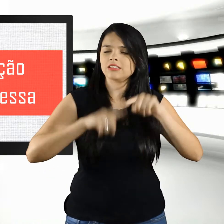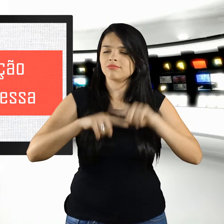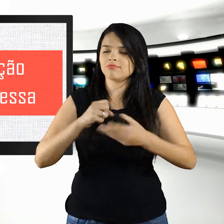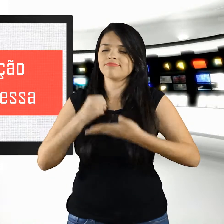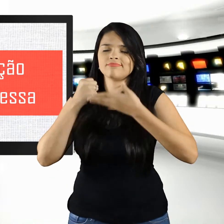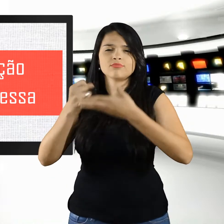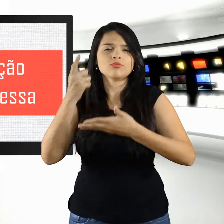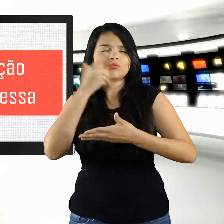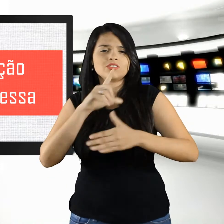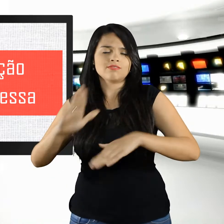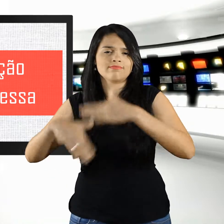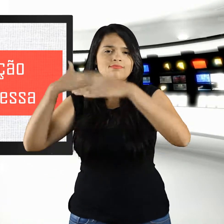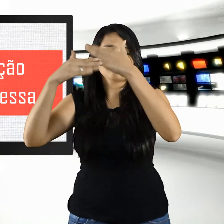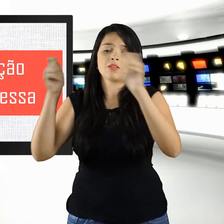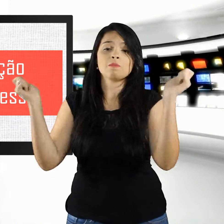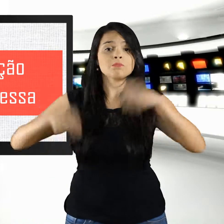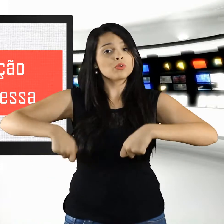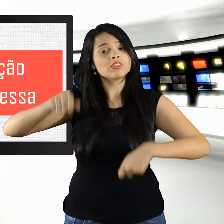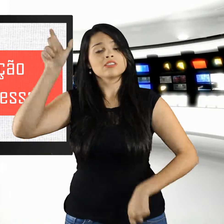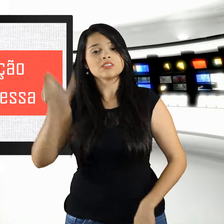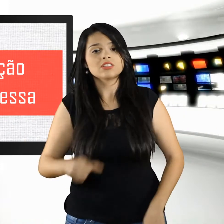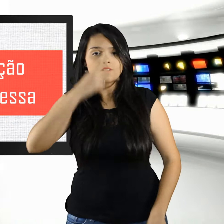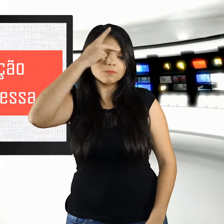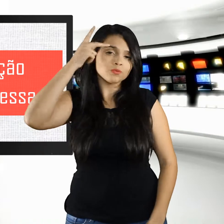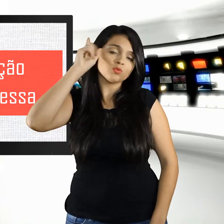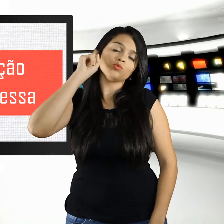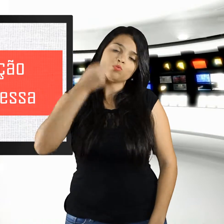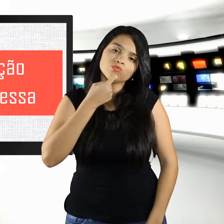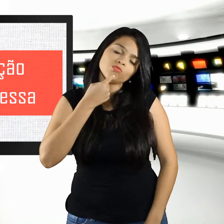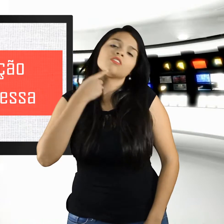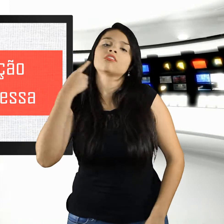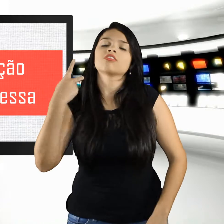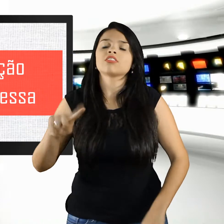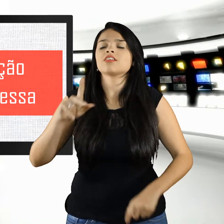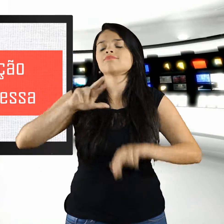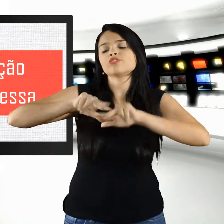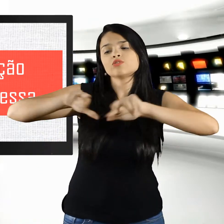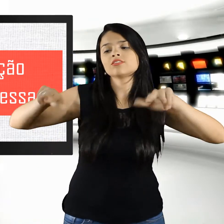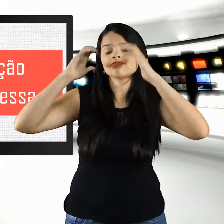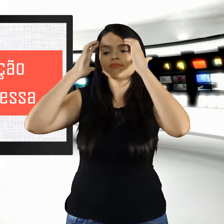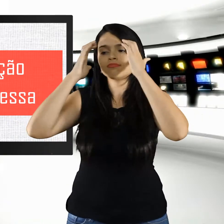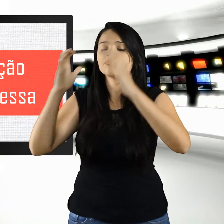o desenvolvimento das potencialidades da pessoa surda, em toda a sua diversidade, num ambiente escolar